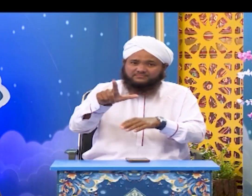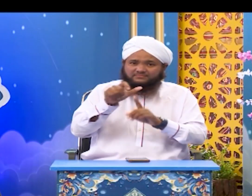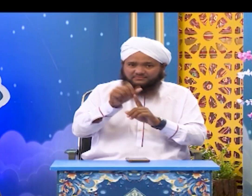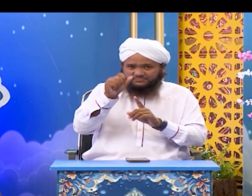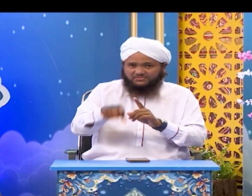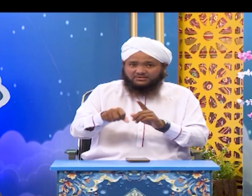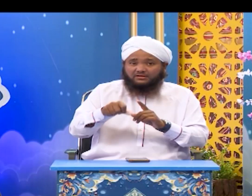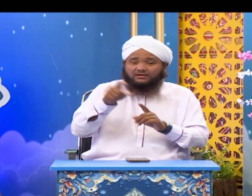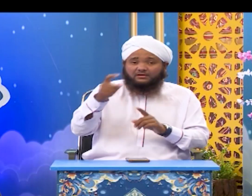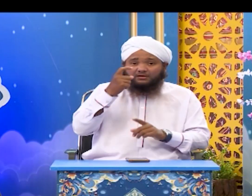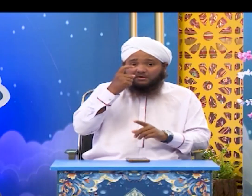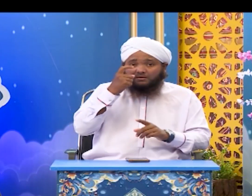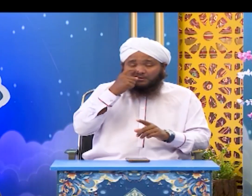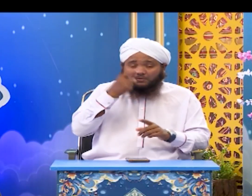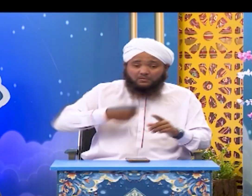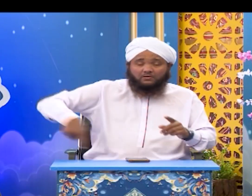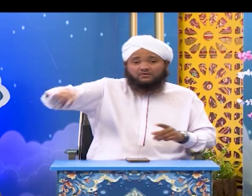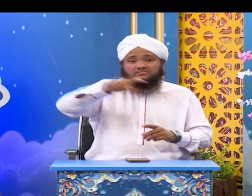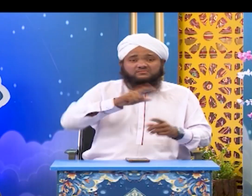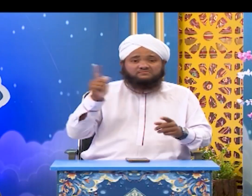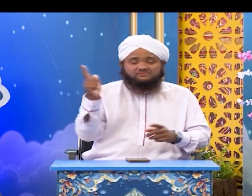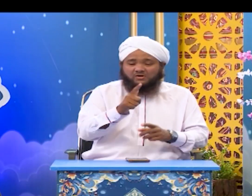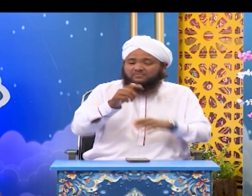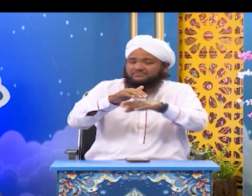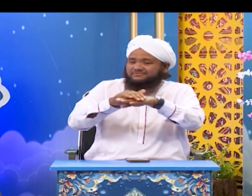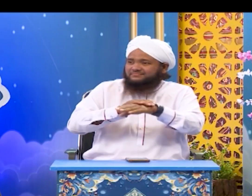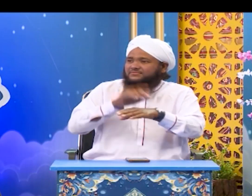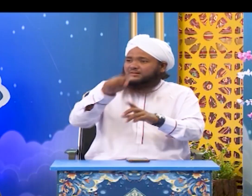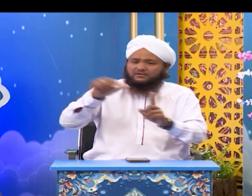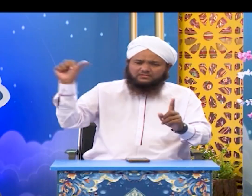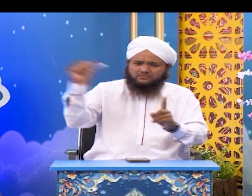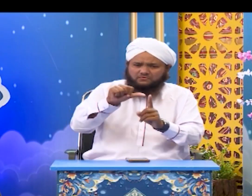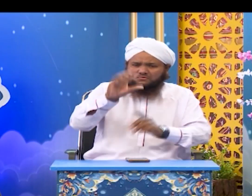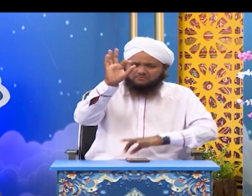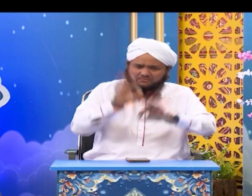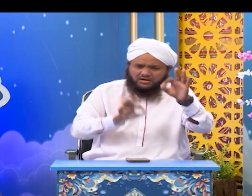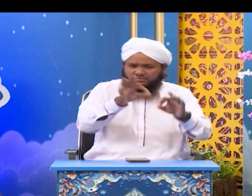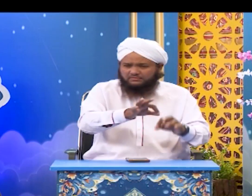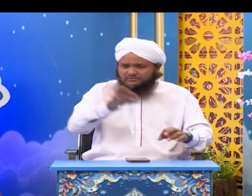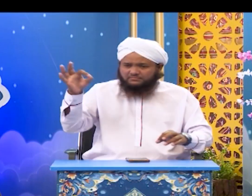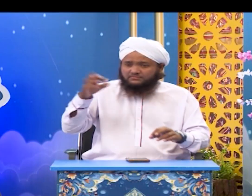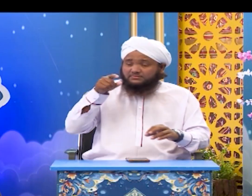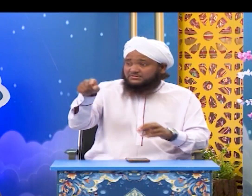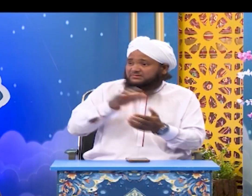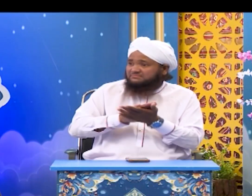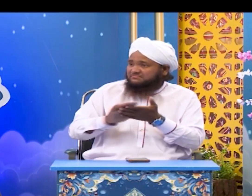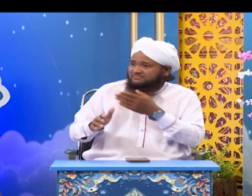کے زخموں پر شفقت و محبت کا مرہم رکھا، اسے ظلم و ستم کی چکی میں پستہ چھوڑنے کے بجائے معاشرے